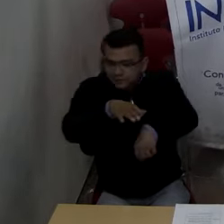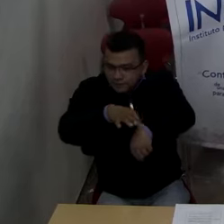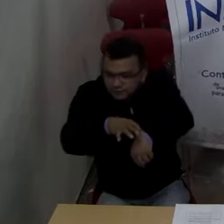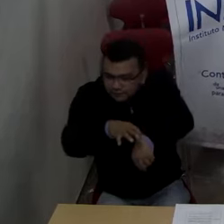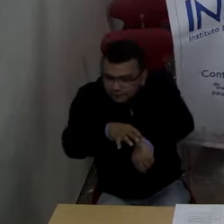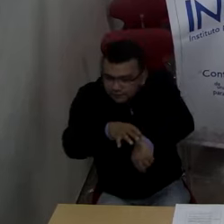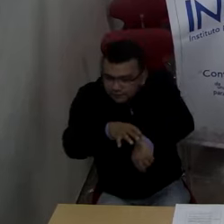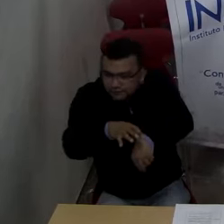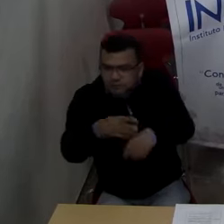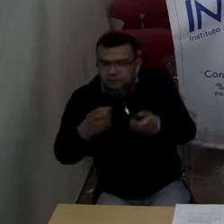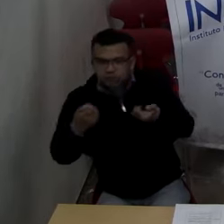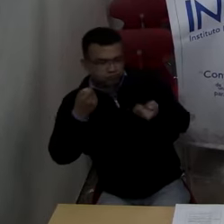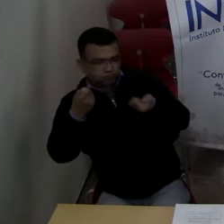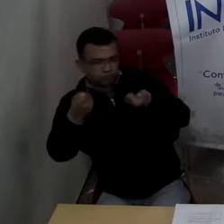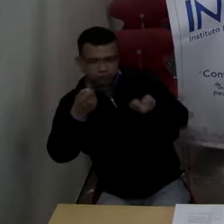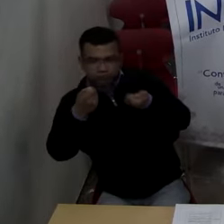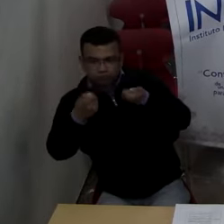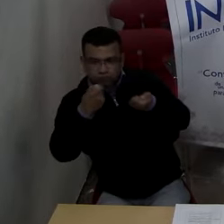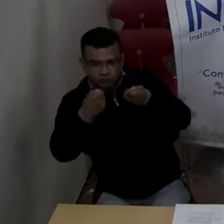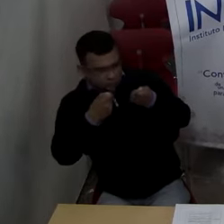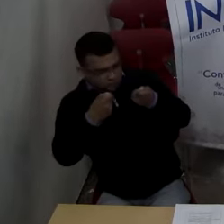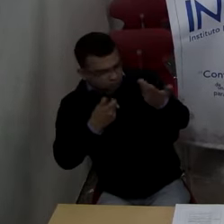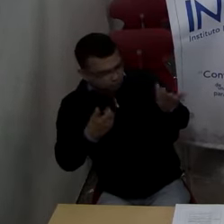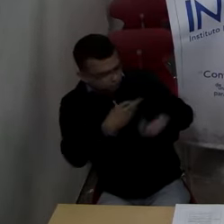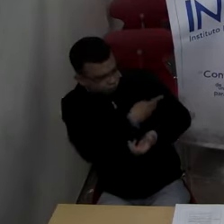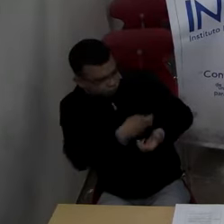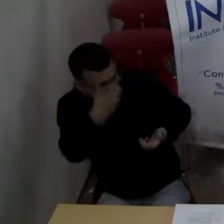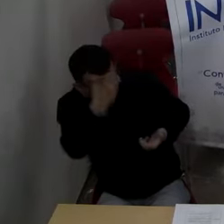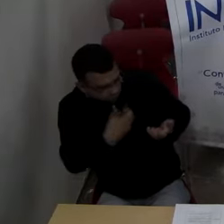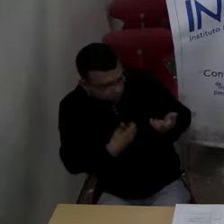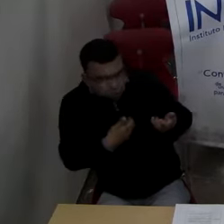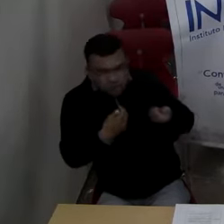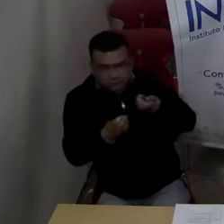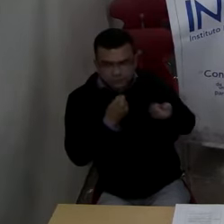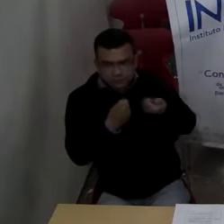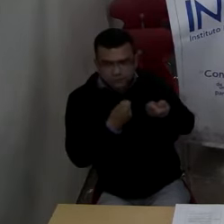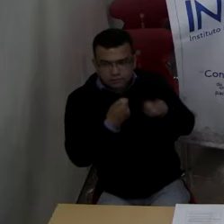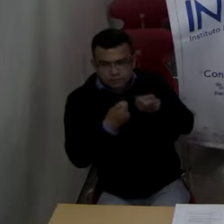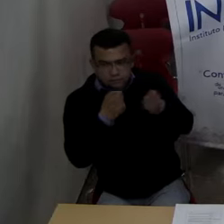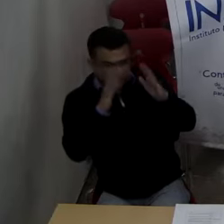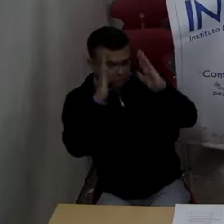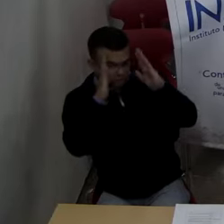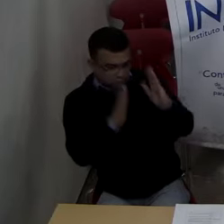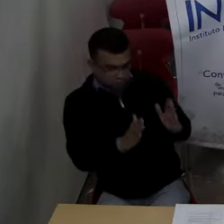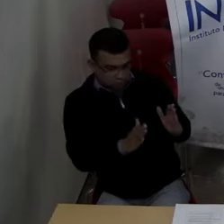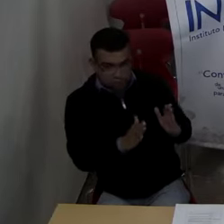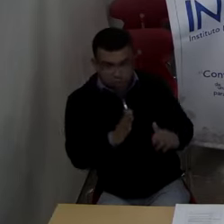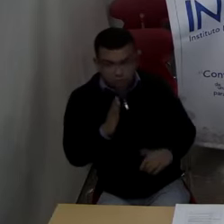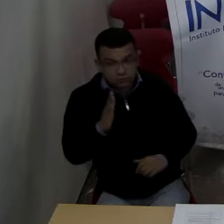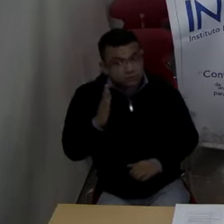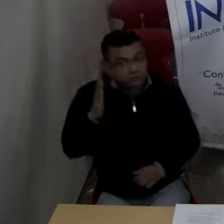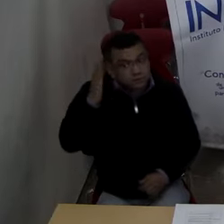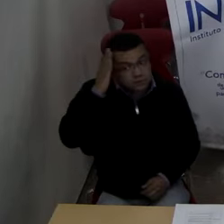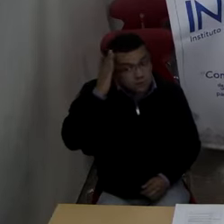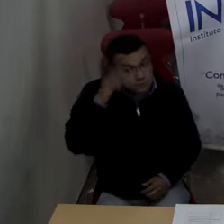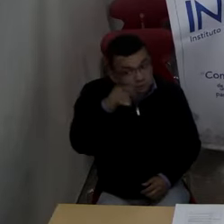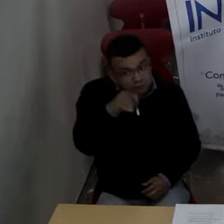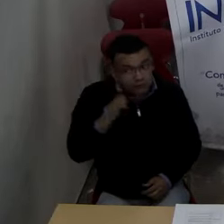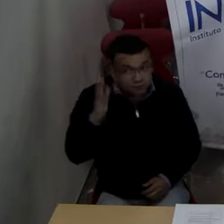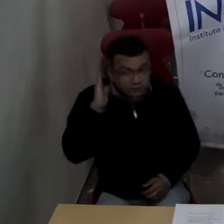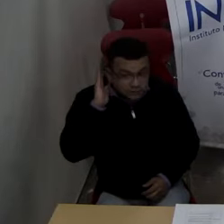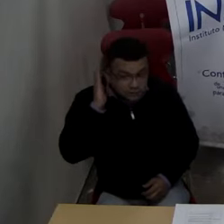sector salud, saben que aunque el tamiz auditivo, el tamizaje auditivo